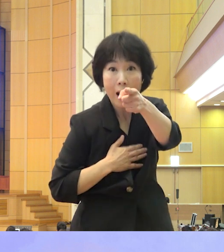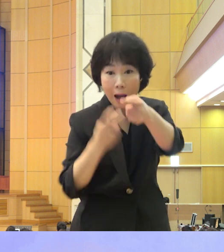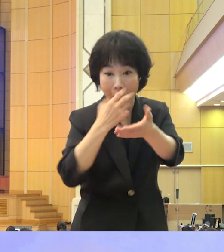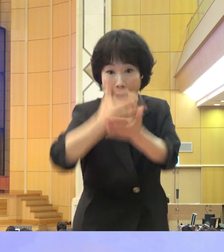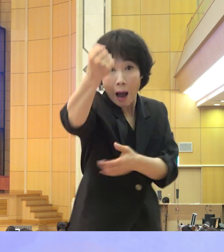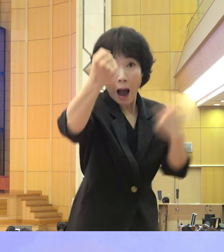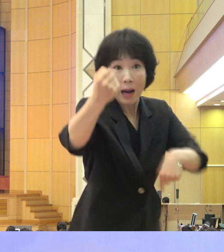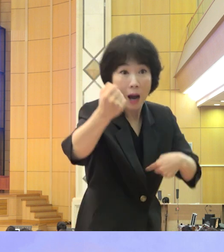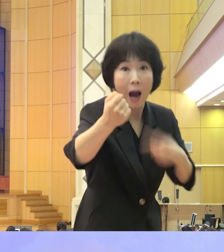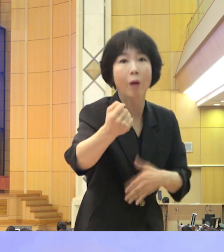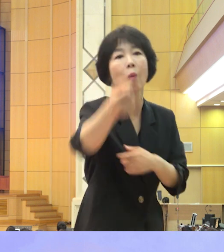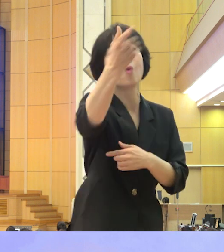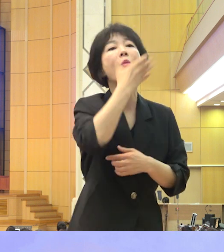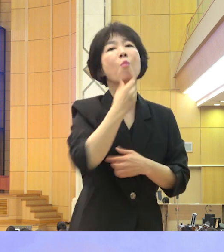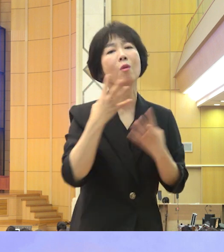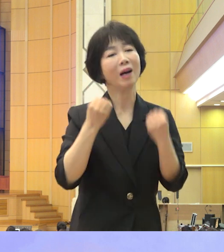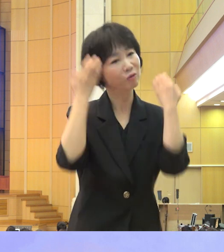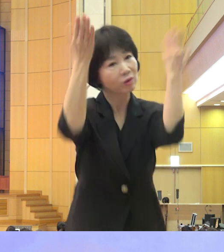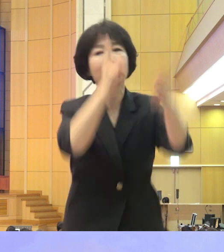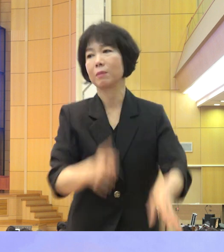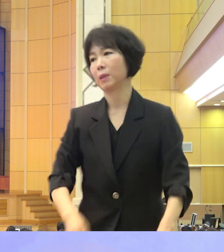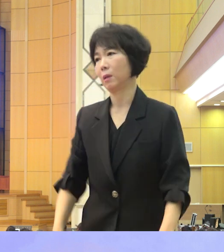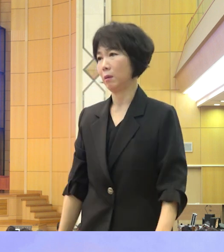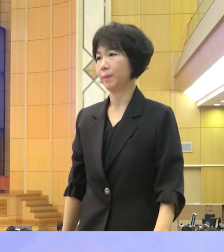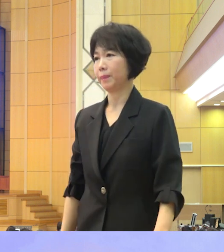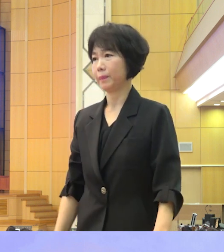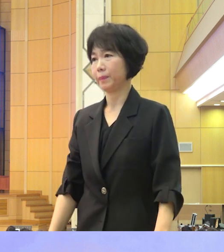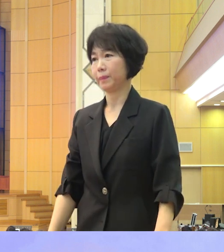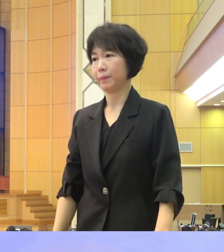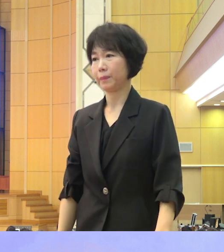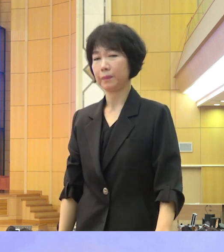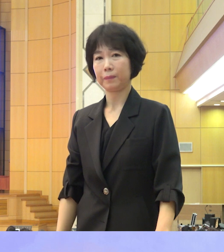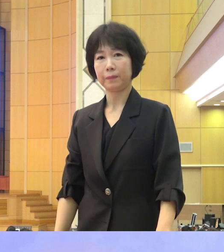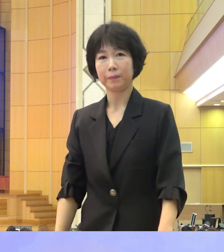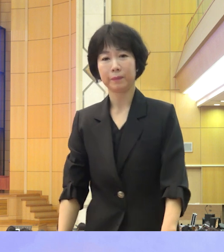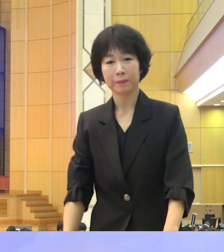말은 본명이에요. 그런데 베드로라는 말은